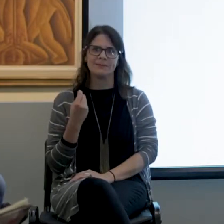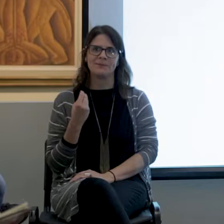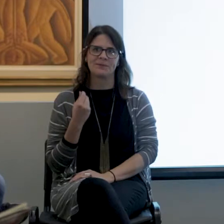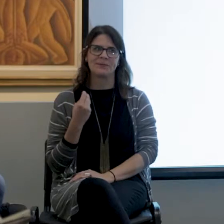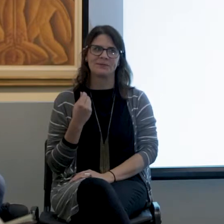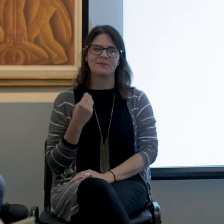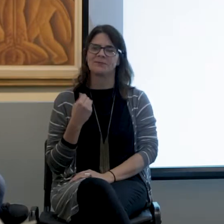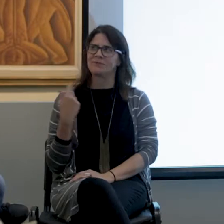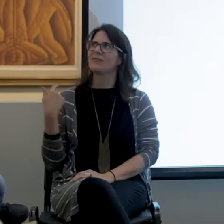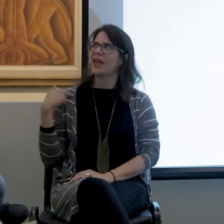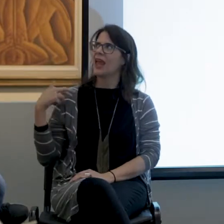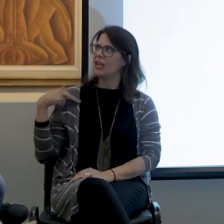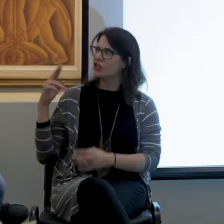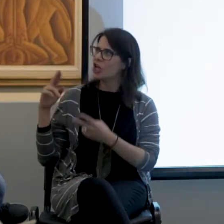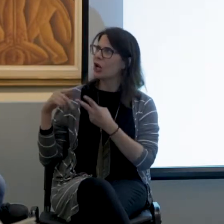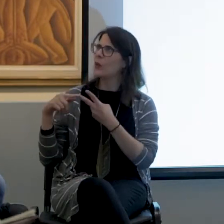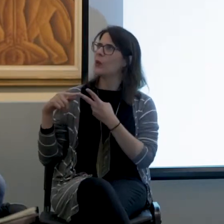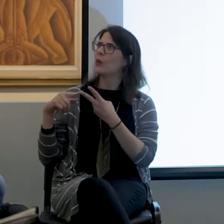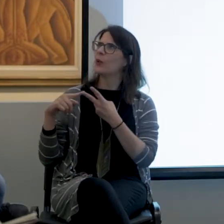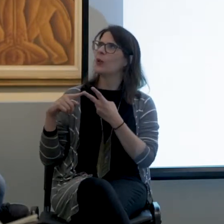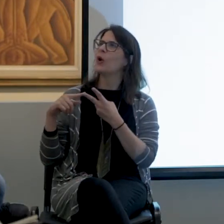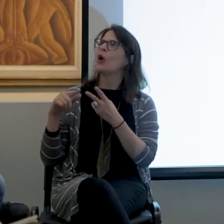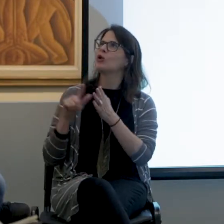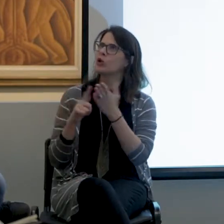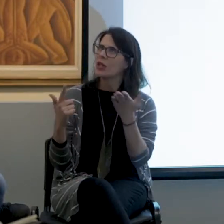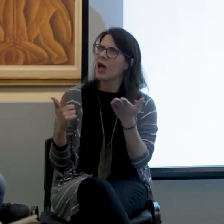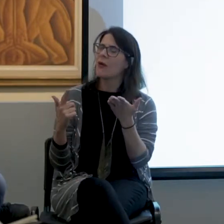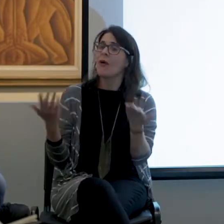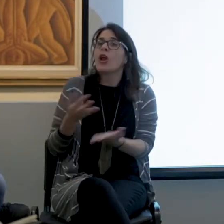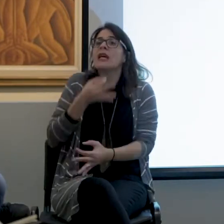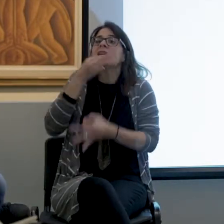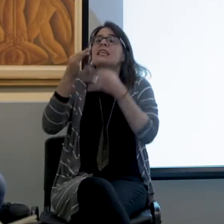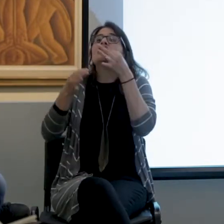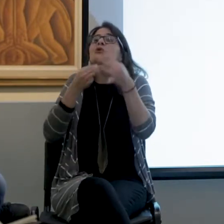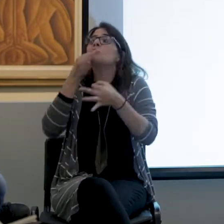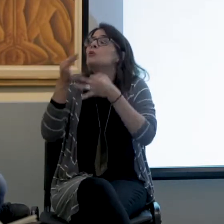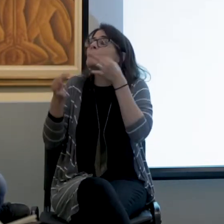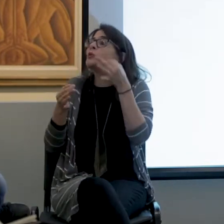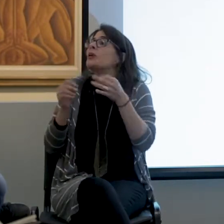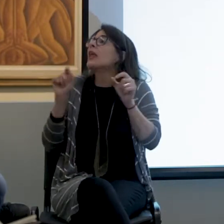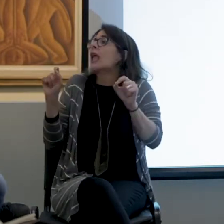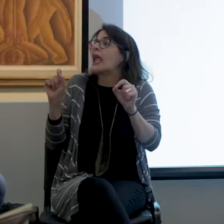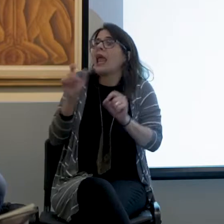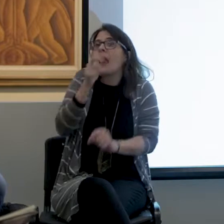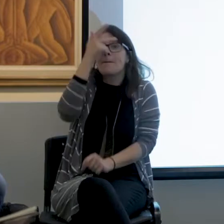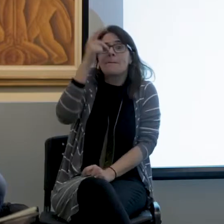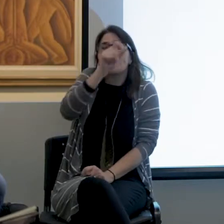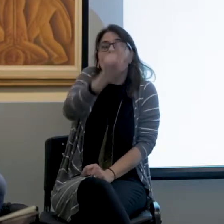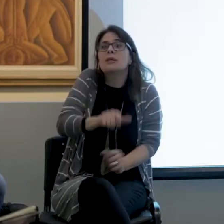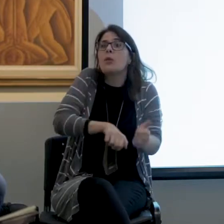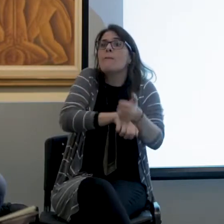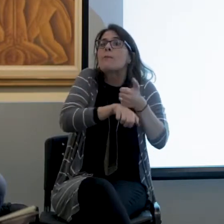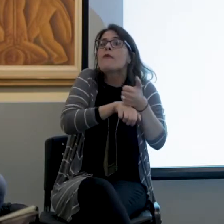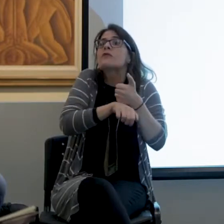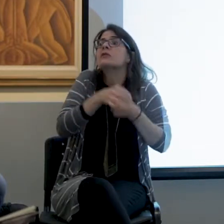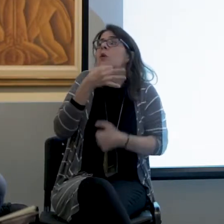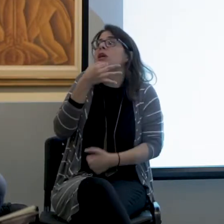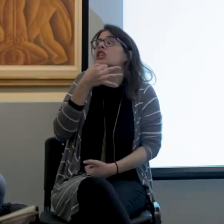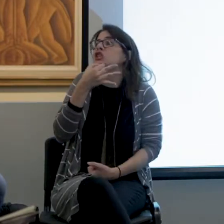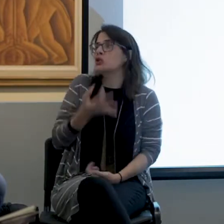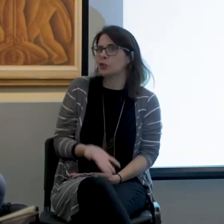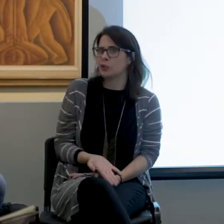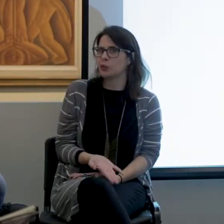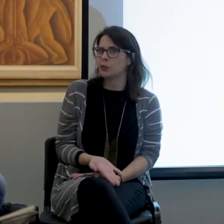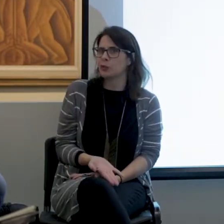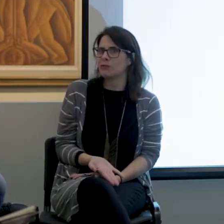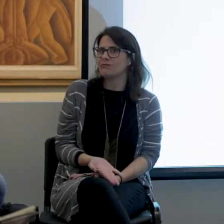Hegel, jornal, mundo moderno, crítico. O crítico participa disto, porque o crítico vai tomar este